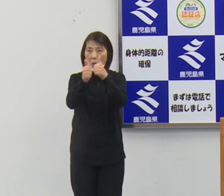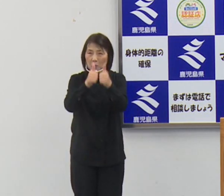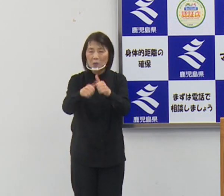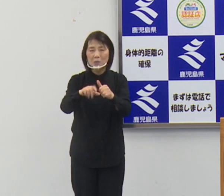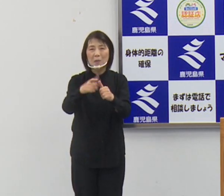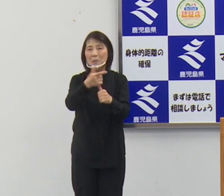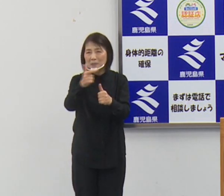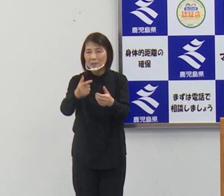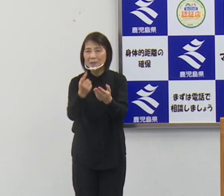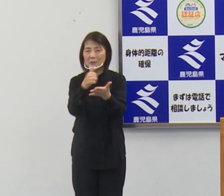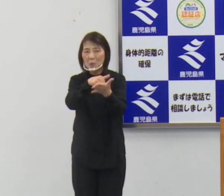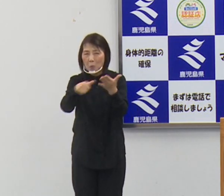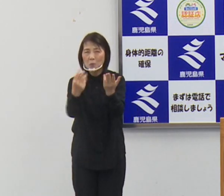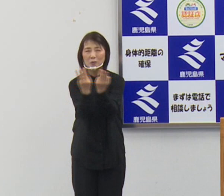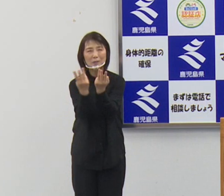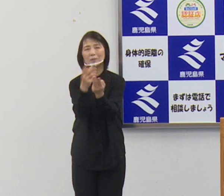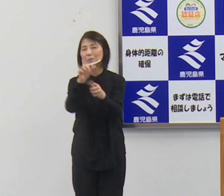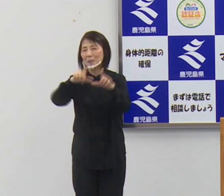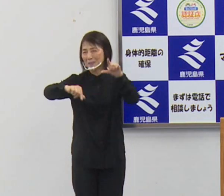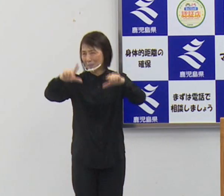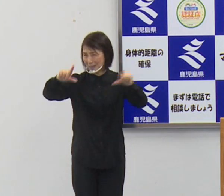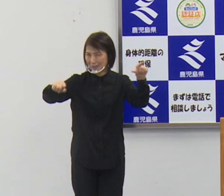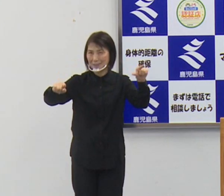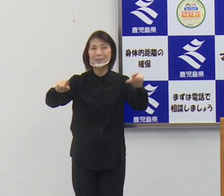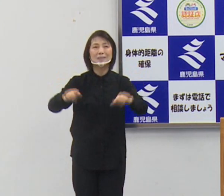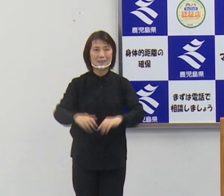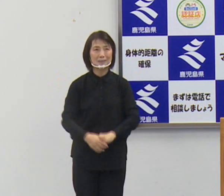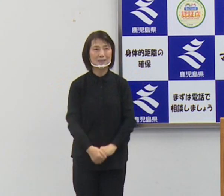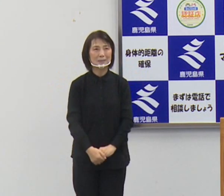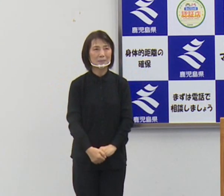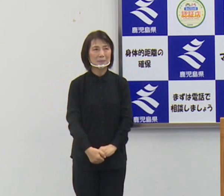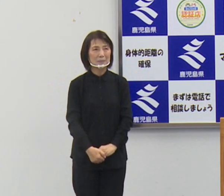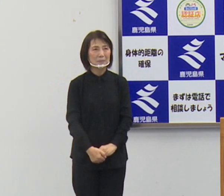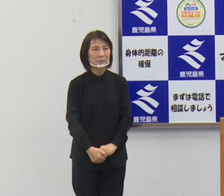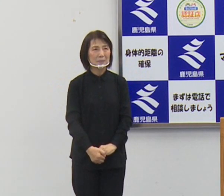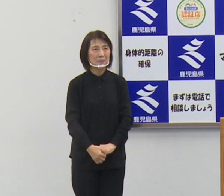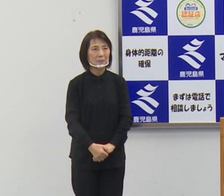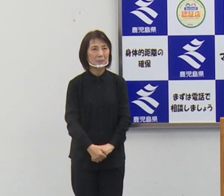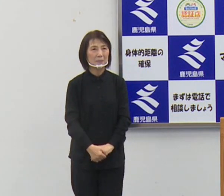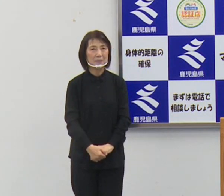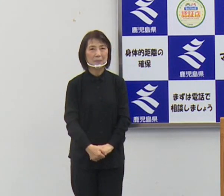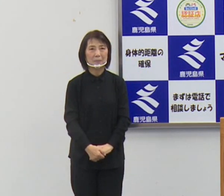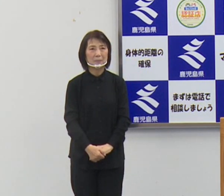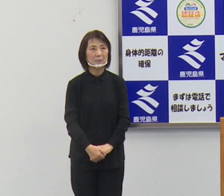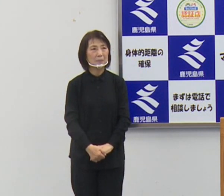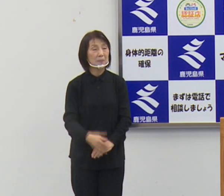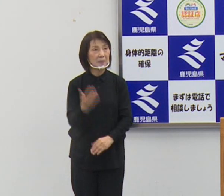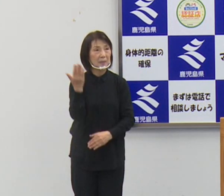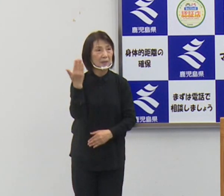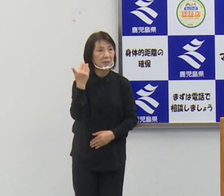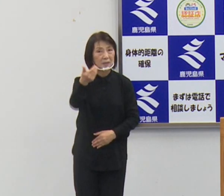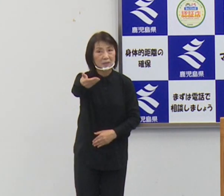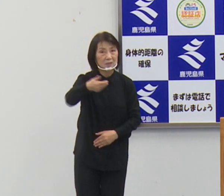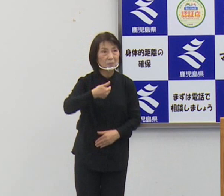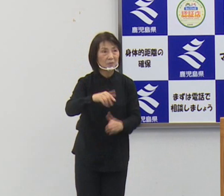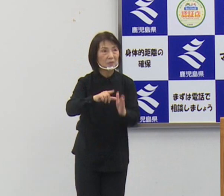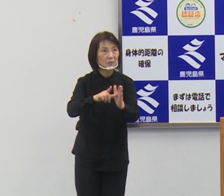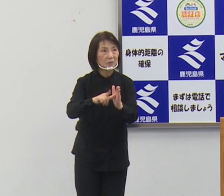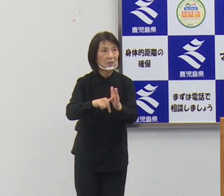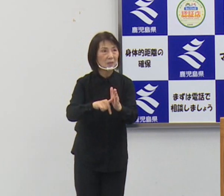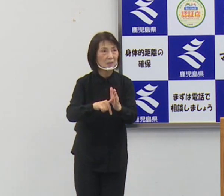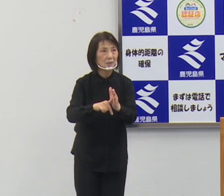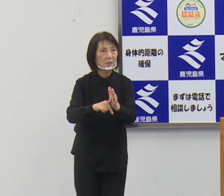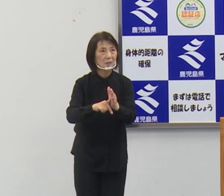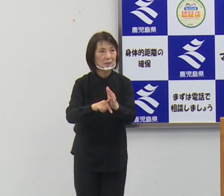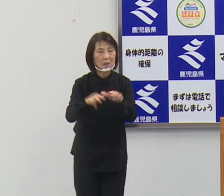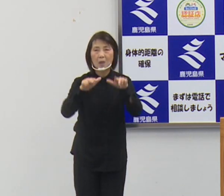違います。 すみません、先ほどの質問の中で要請に応じない